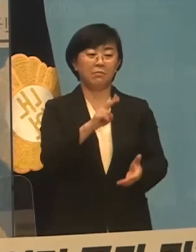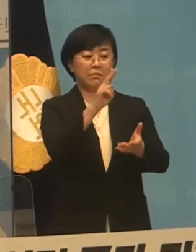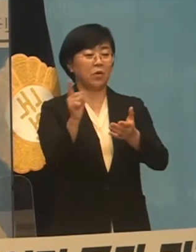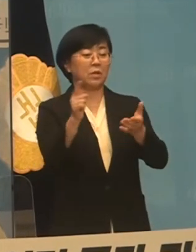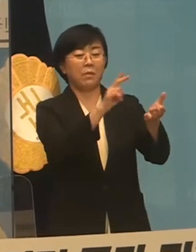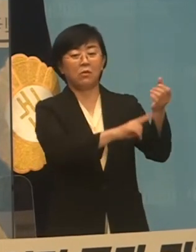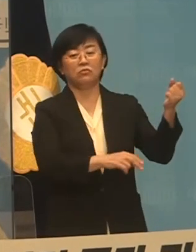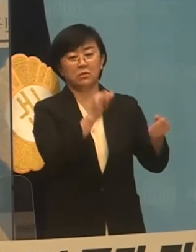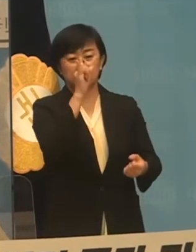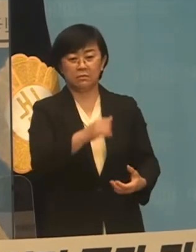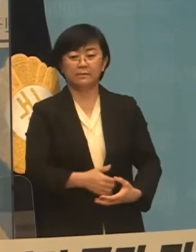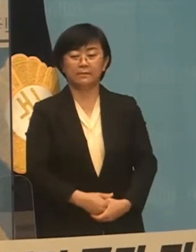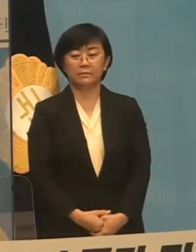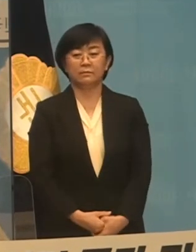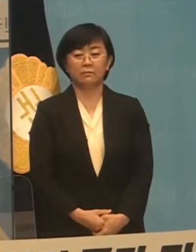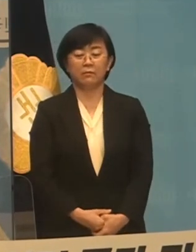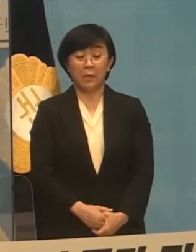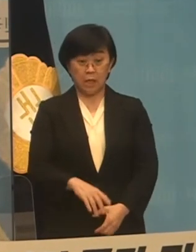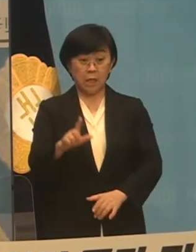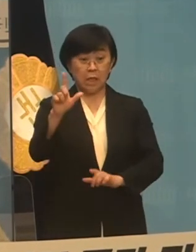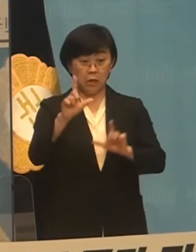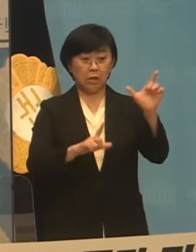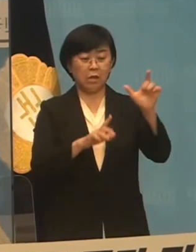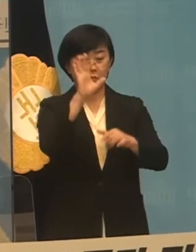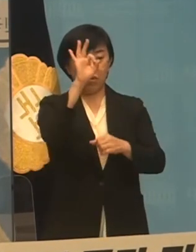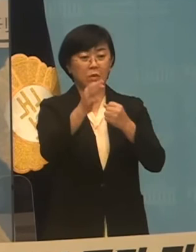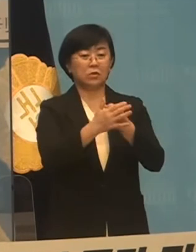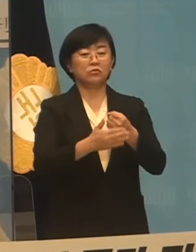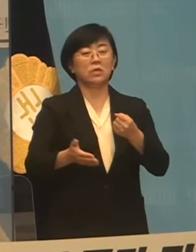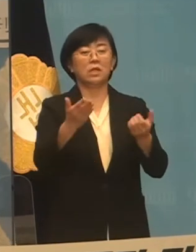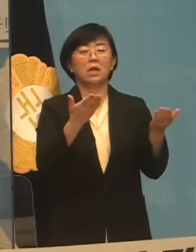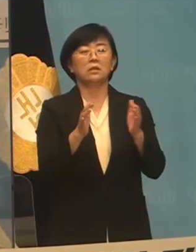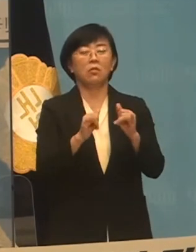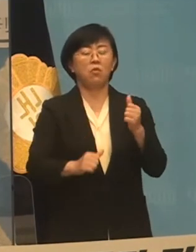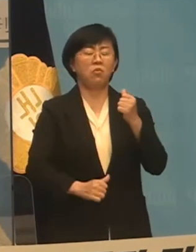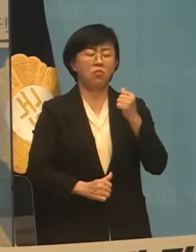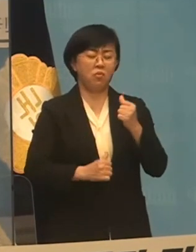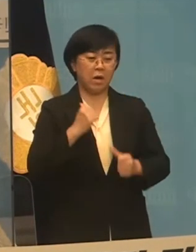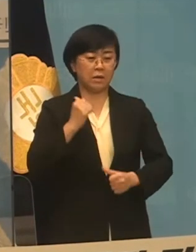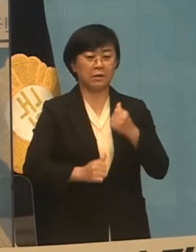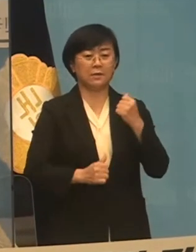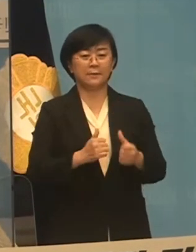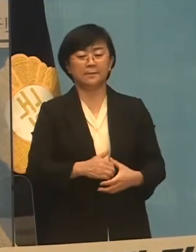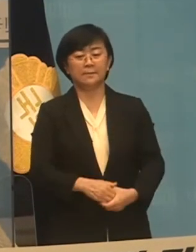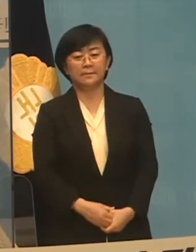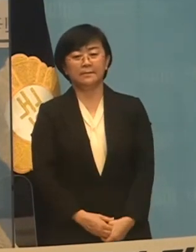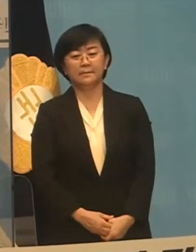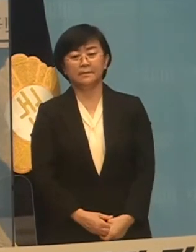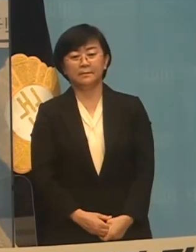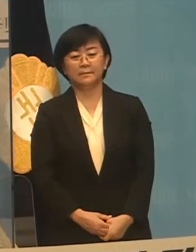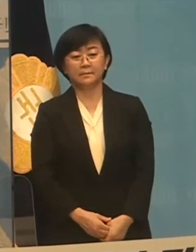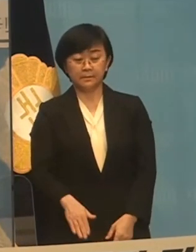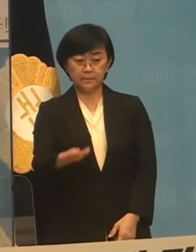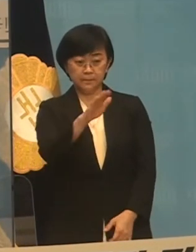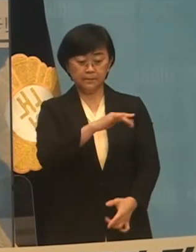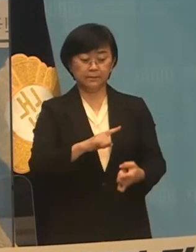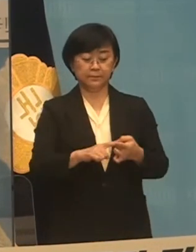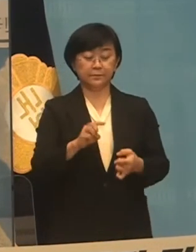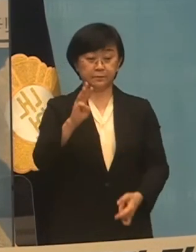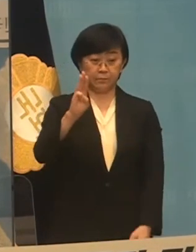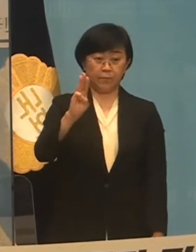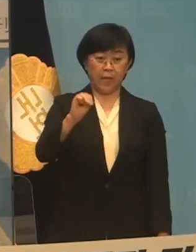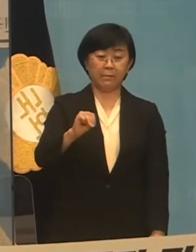겁니다. 그런 행태를 보면서 우리 종업원들은 분노를 금할 수 없습니다. 그래서 저희들은